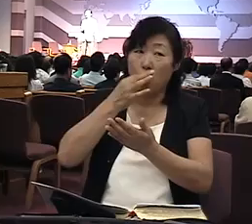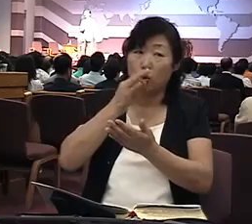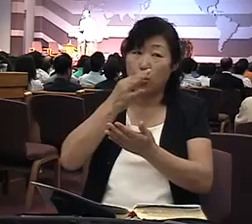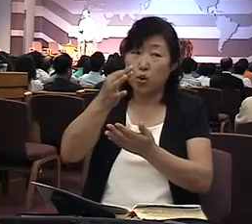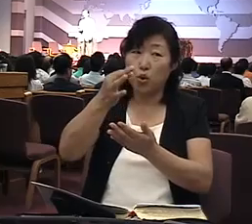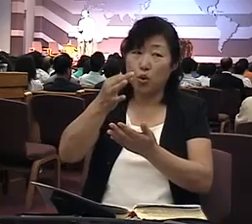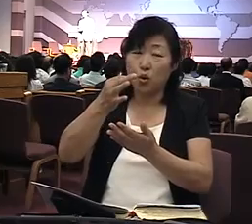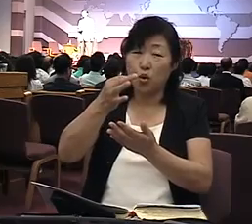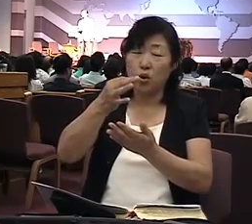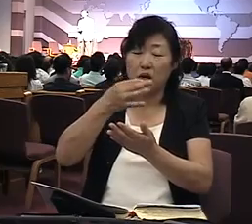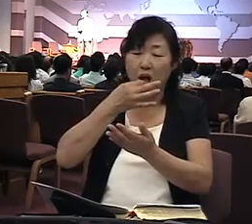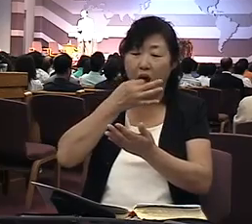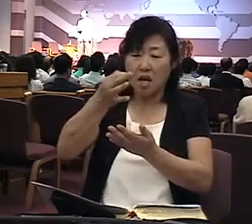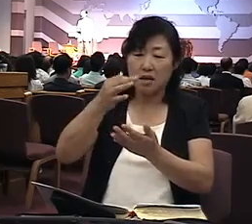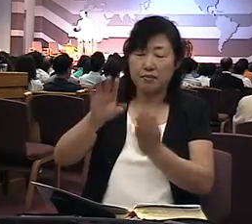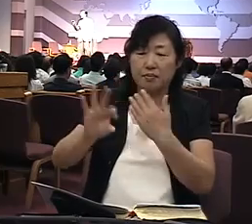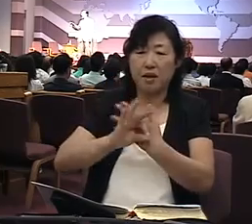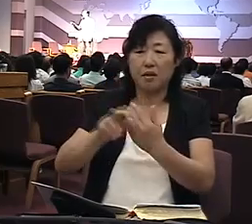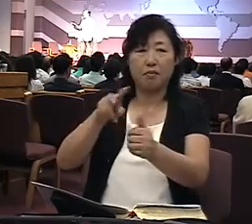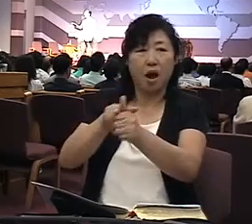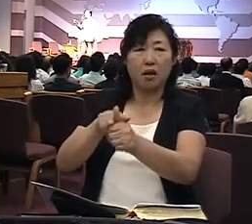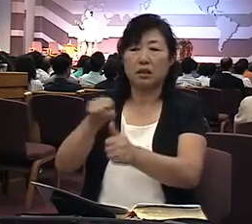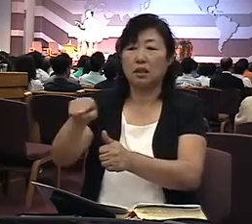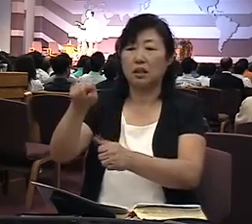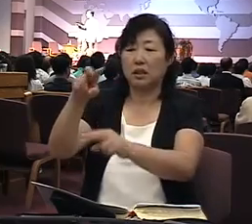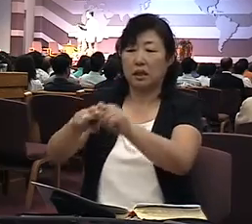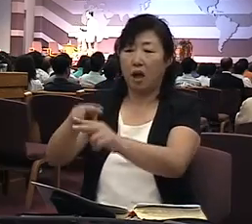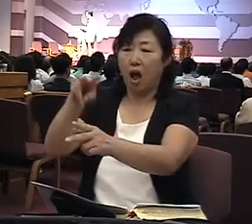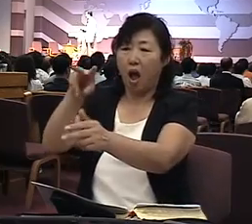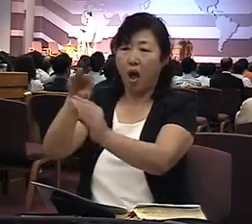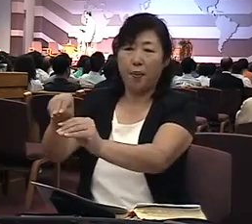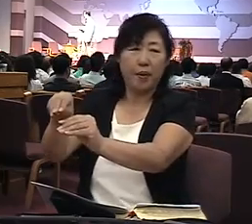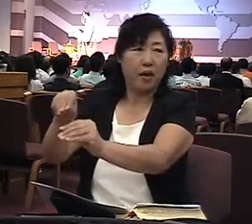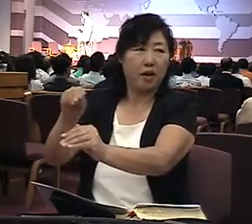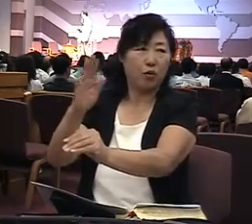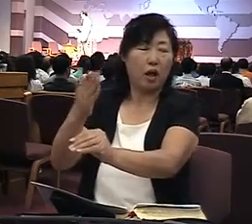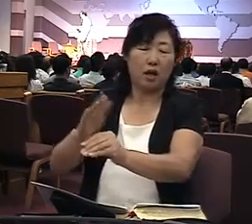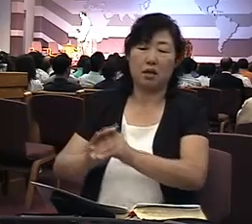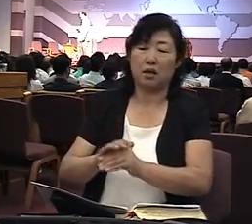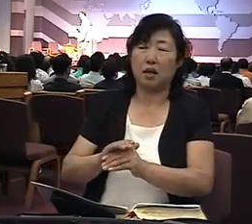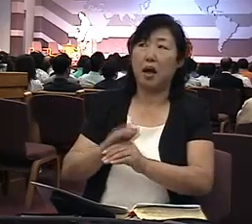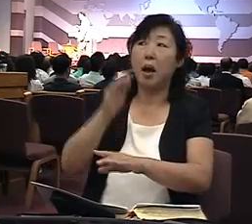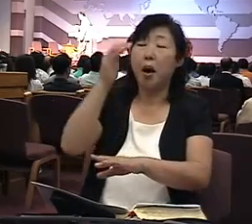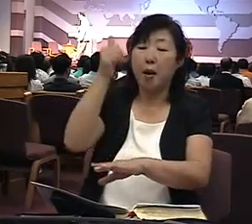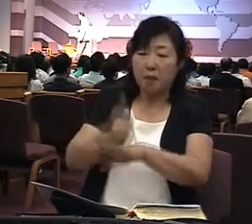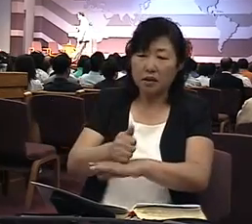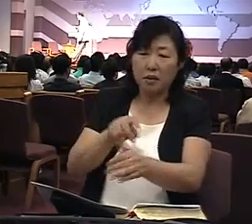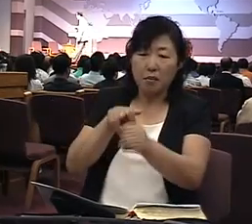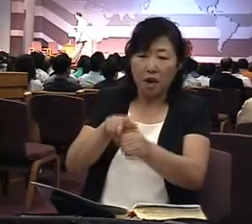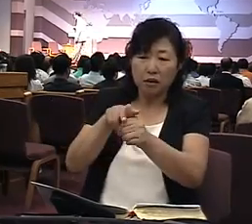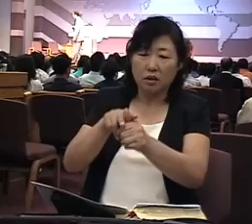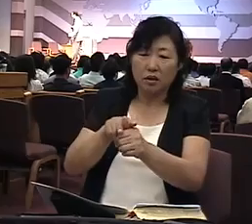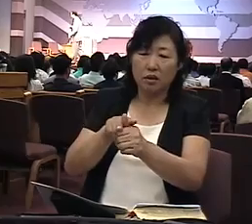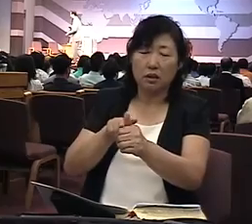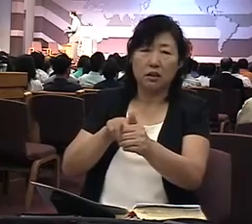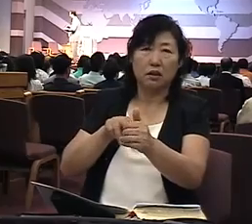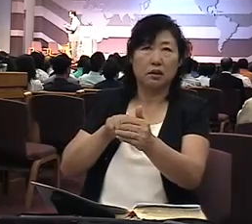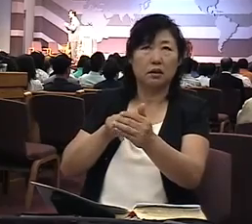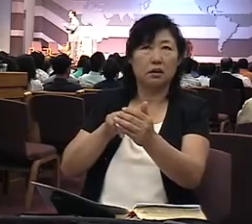돼요. 근데 그 말들이 마지막 통과를 하기 위해 이러한 그 시험을 받더라고요.